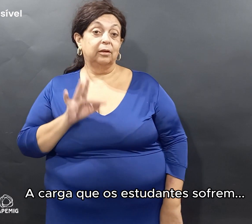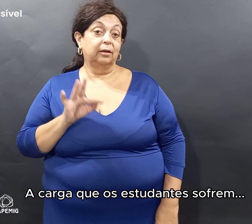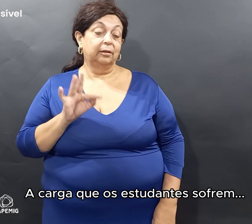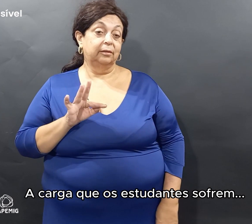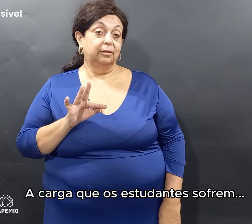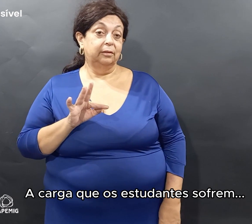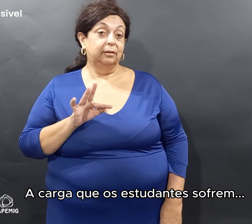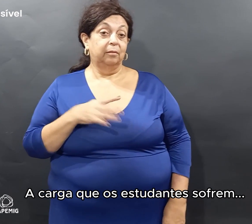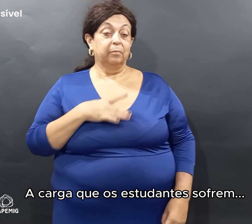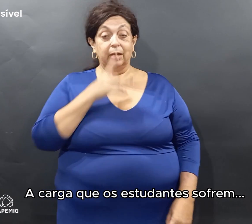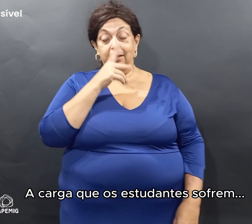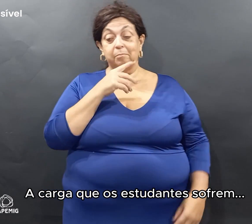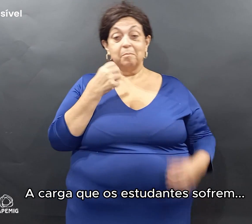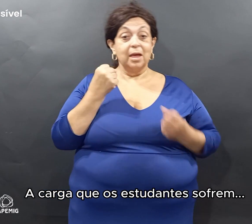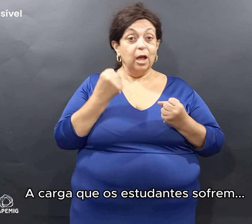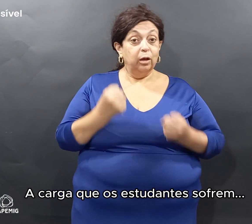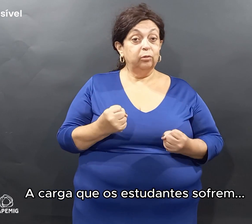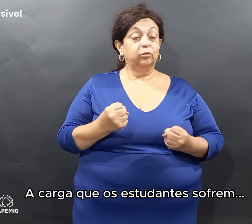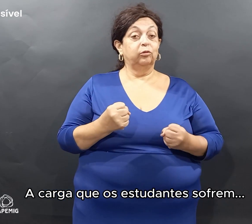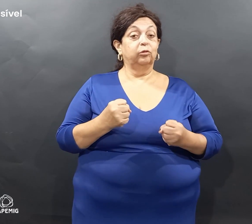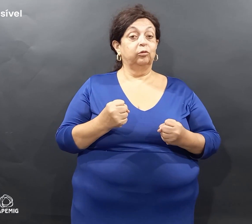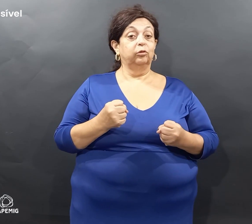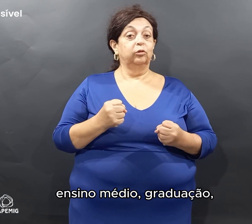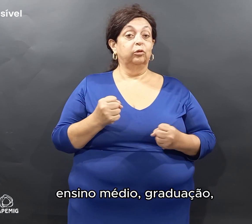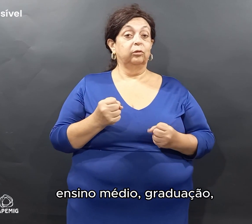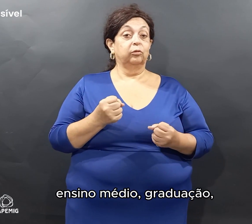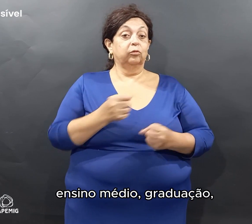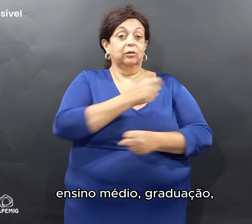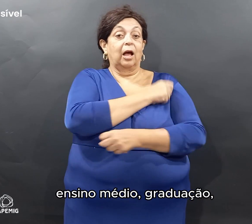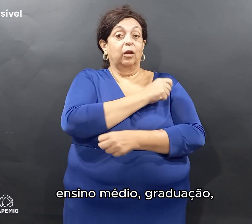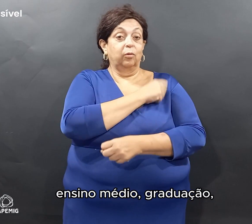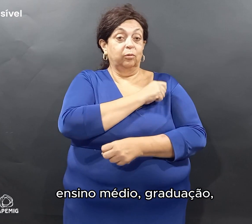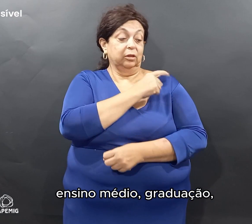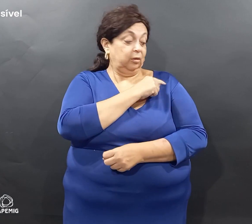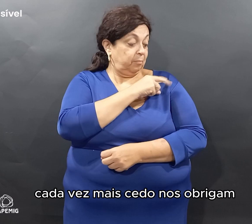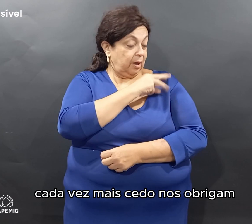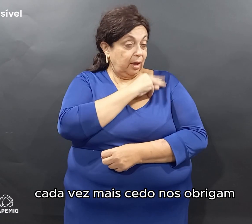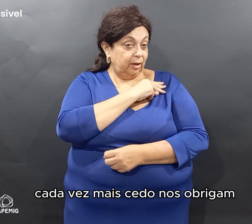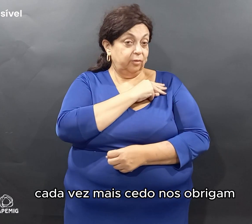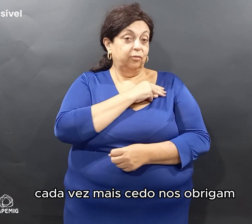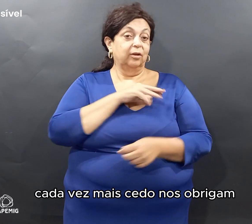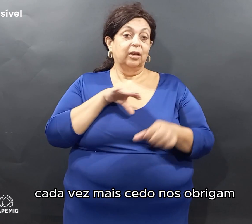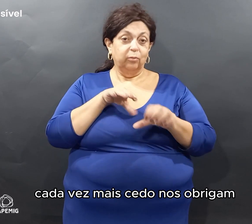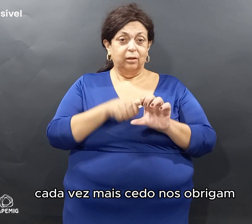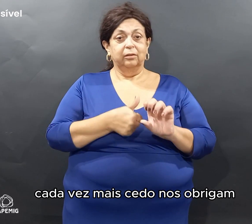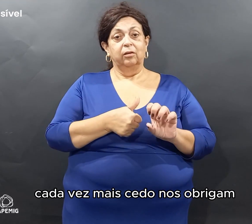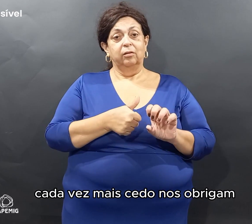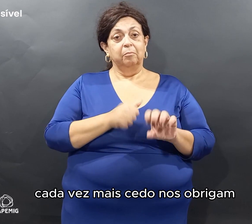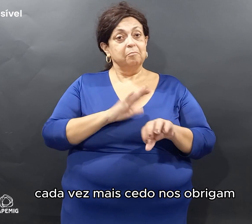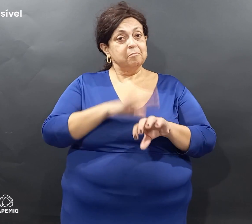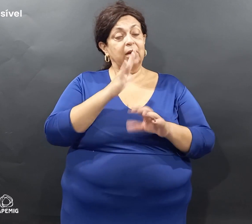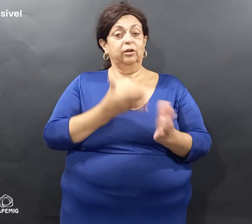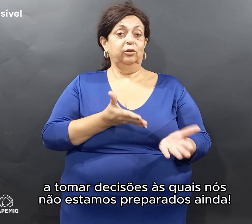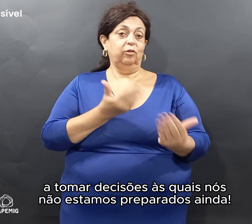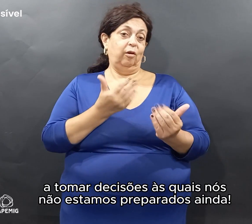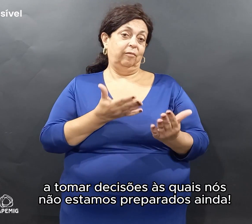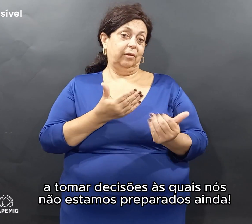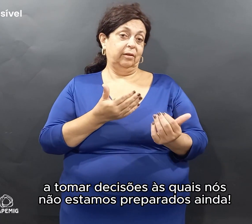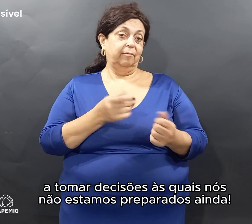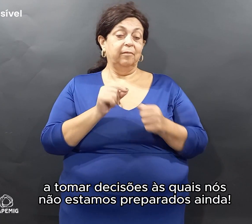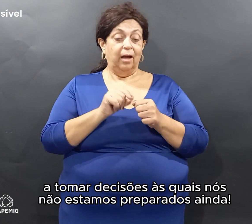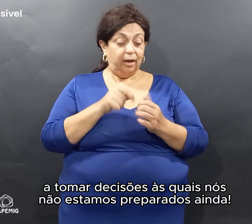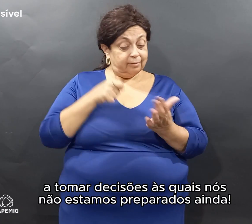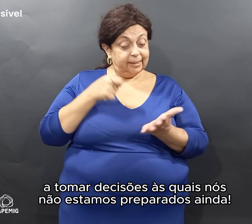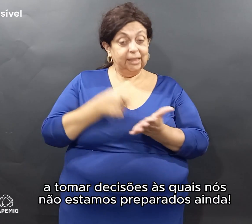A carga que os estudantes sofrem, ensino médio, graduação, cada vez mais cedo nos obrigam a